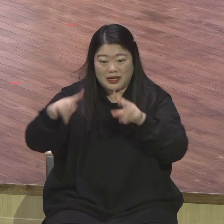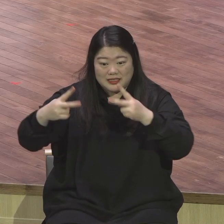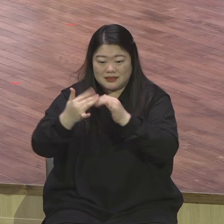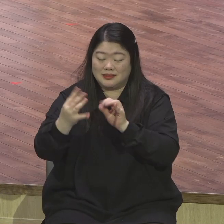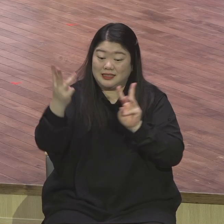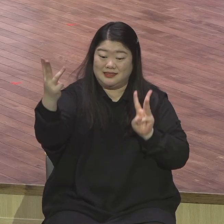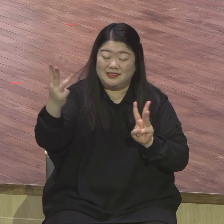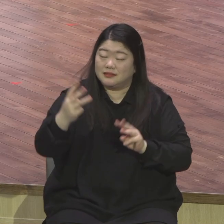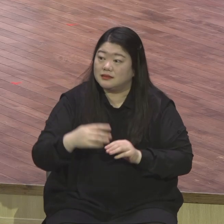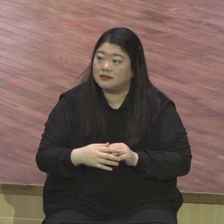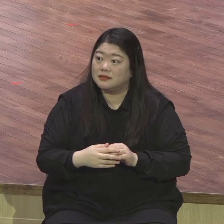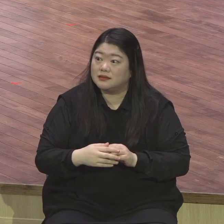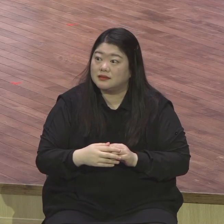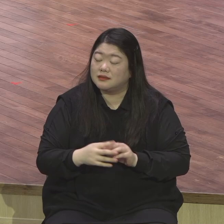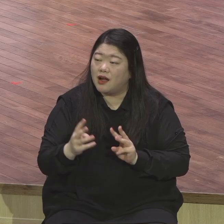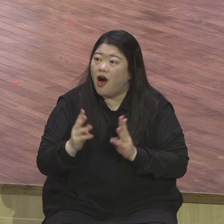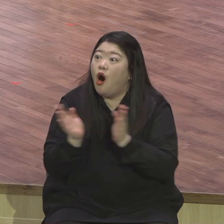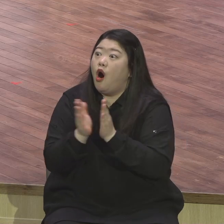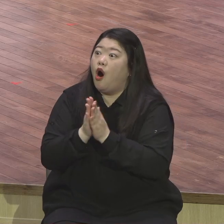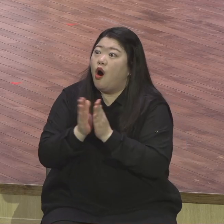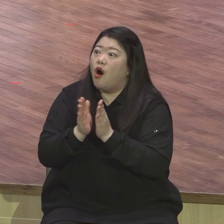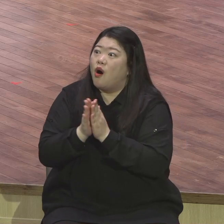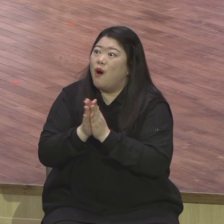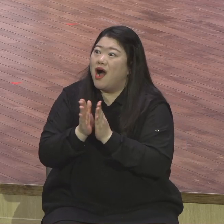우리가 여기 너지 조사오니